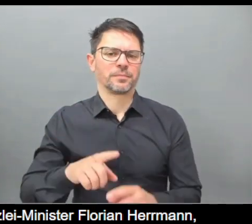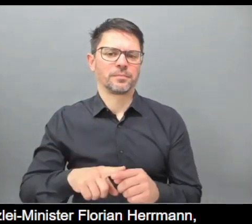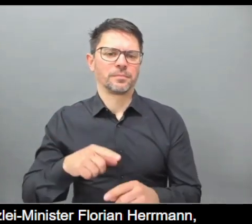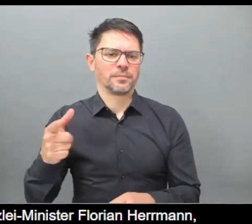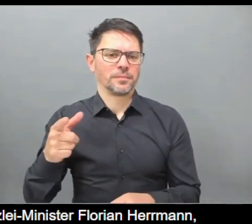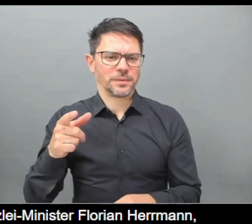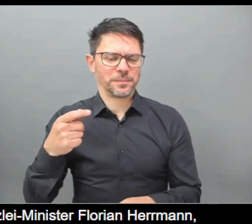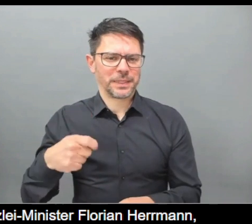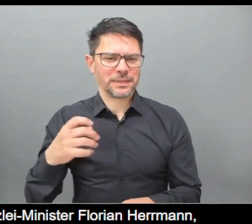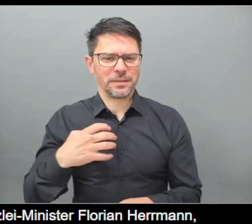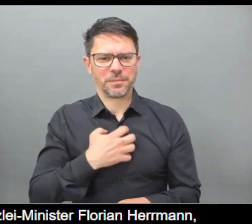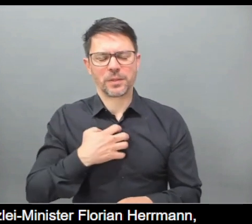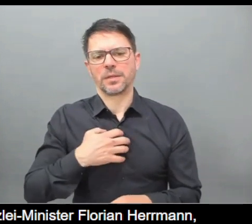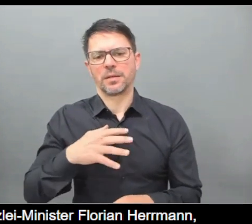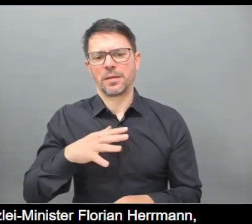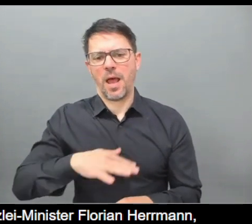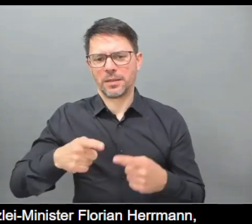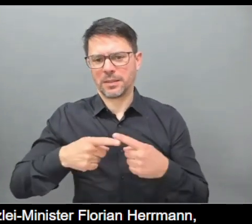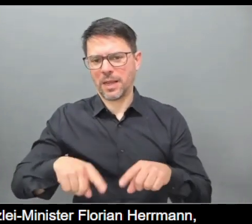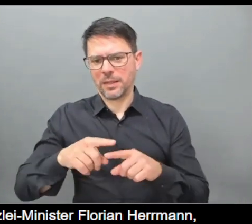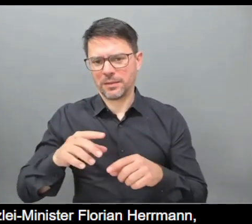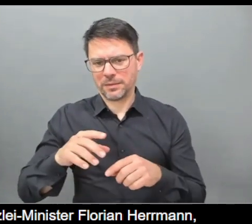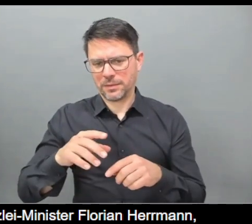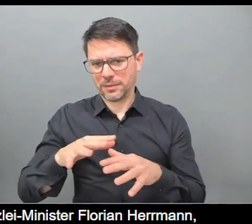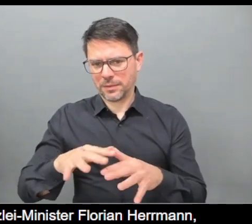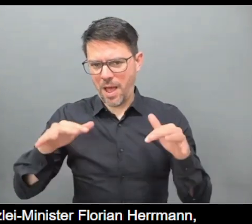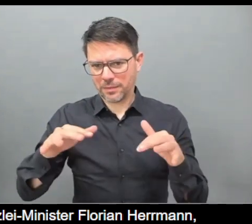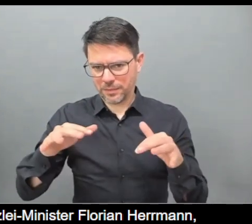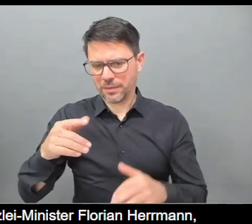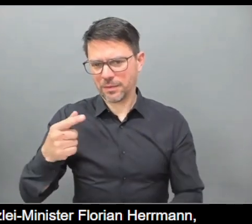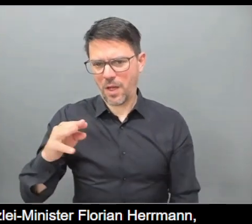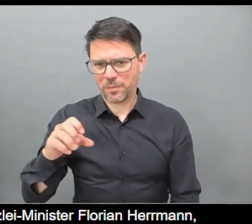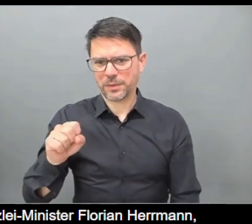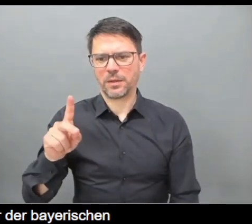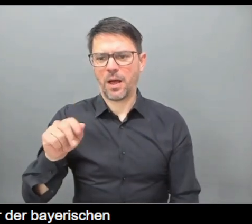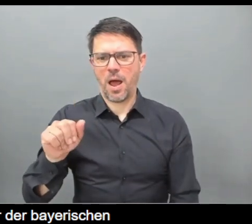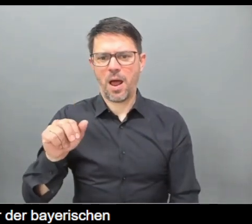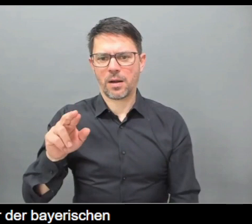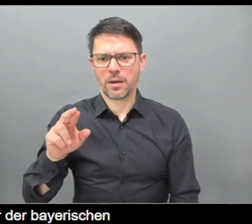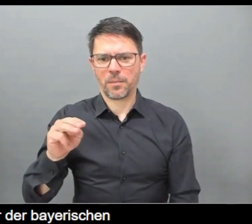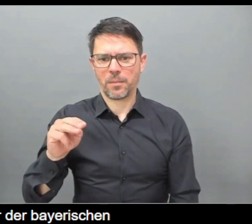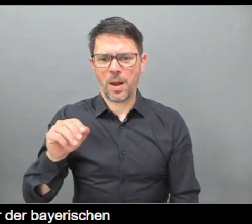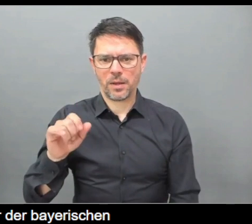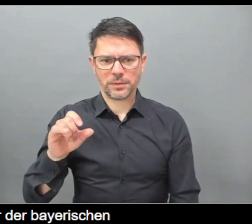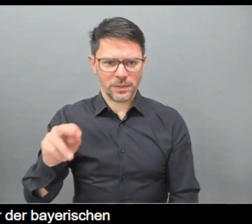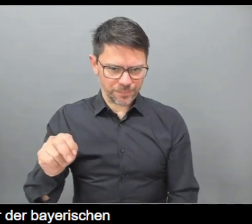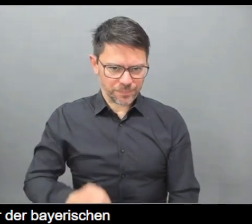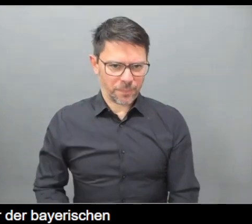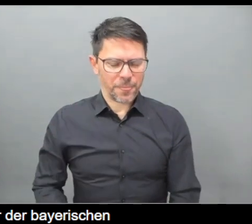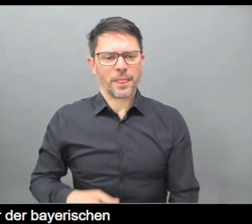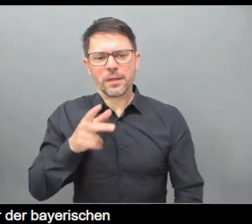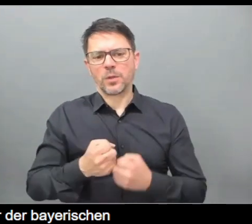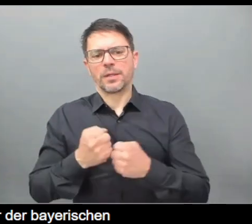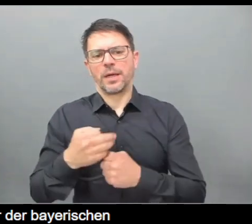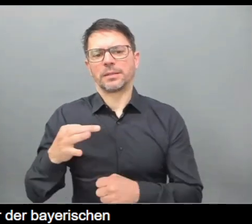die wie immer stattgefunden hat unter der Leitung von Ministerpräsident Dr. Markus Söder im Kabinettsaal der Bayerischen Staatskanzlei.